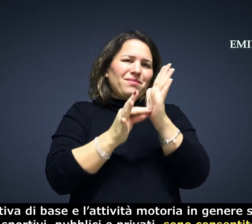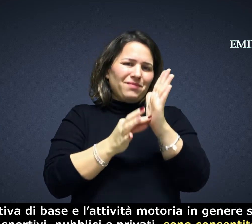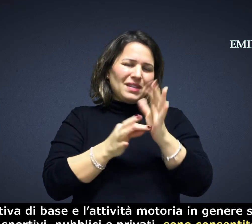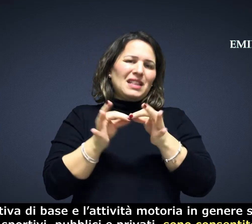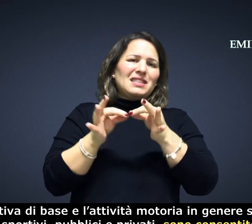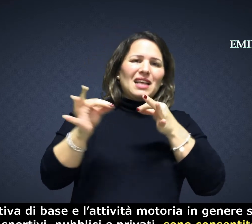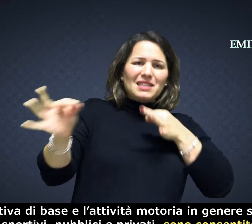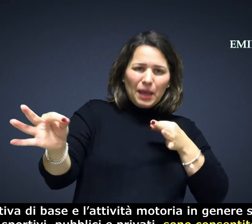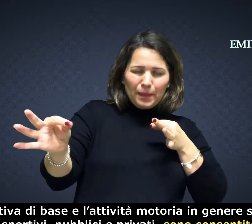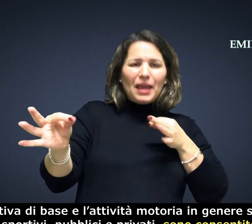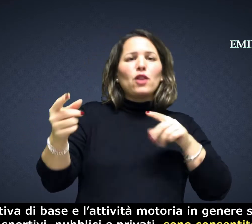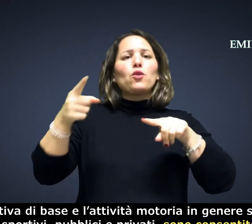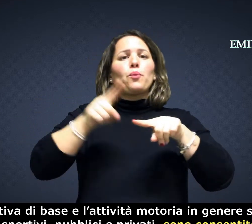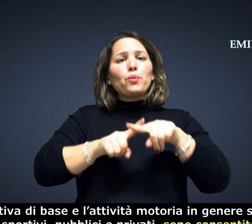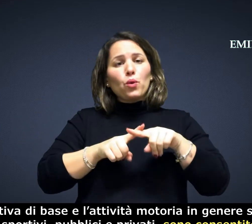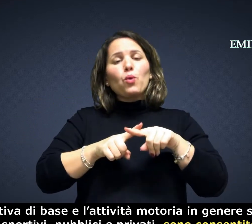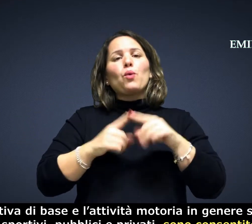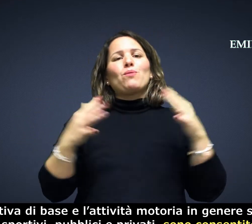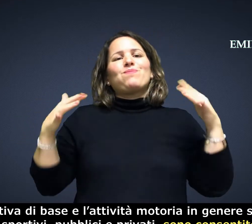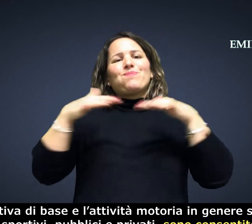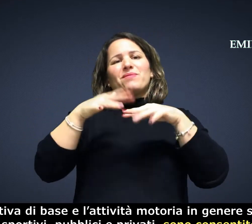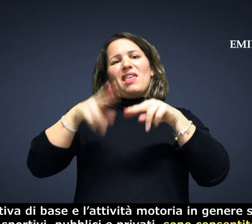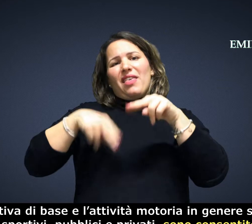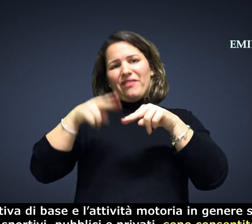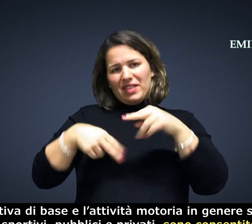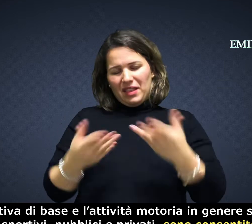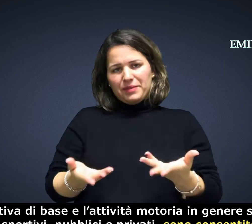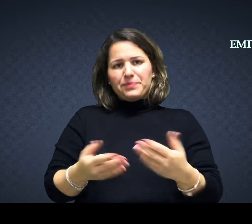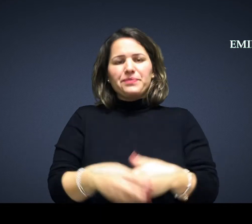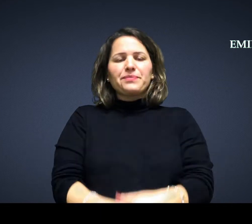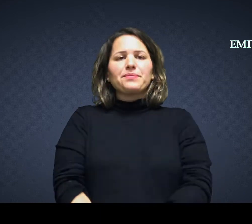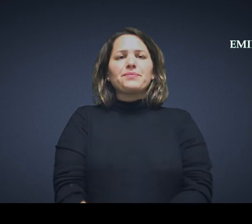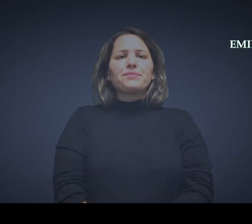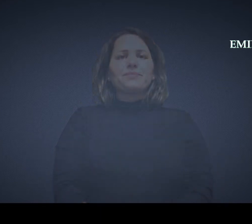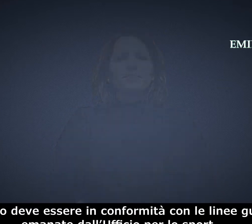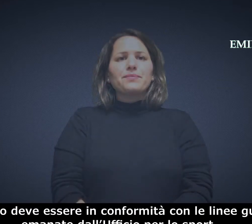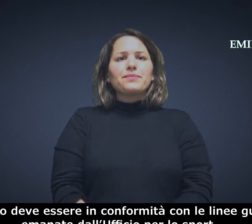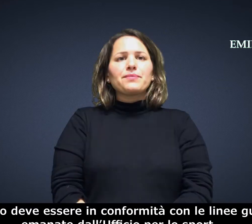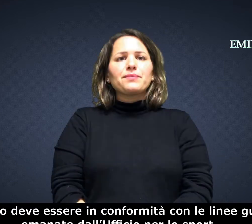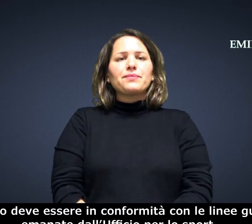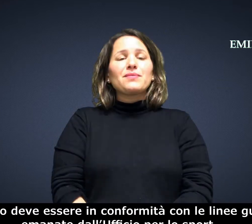con le linee guida emanate dall'Ufficio per lo Sport, sentita la Federazione Medico Sportiva Italiana.